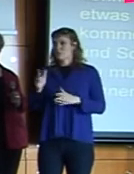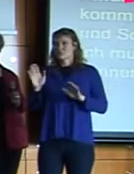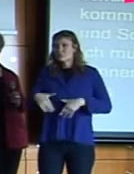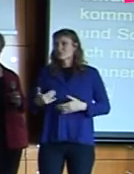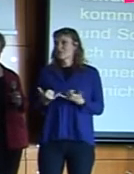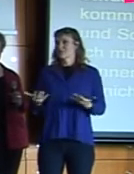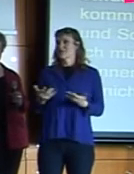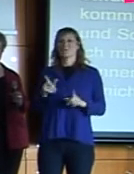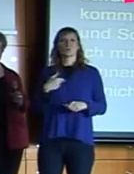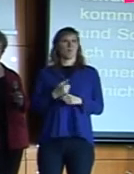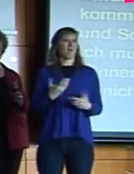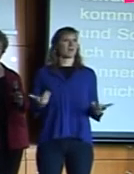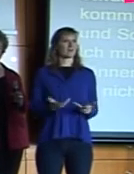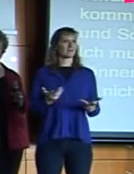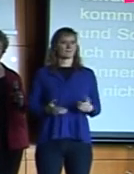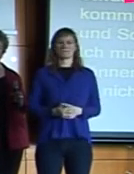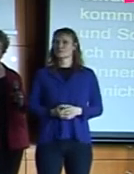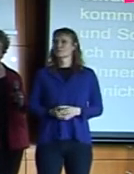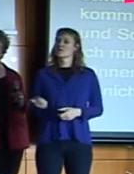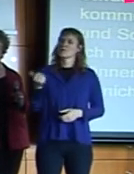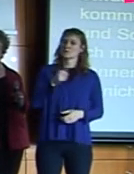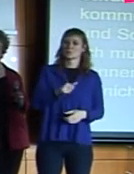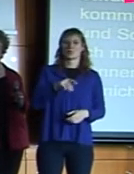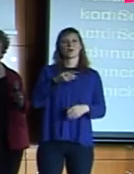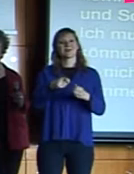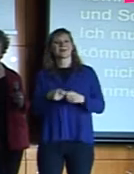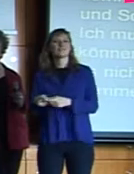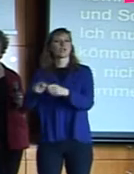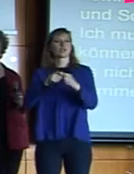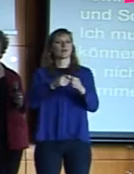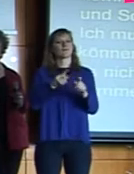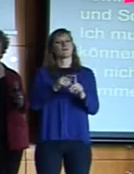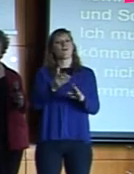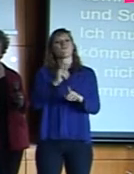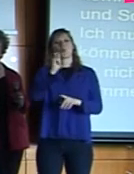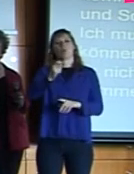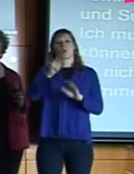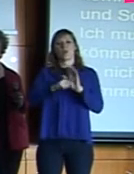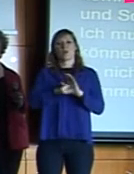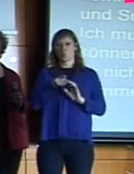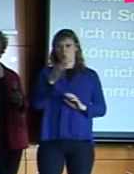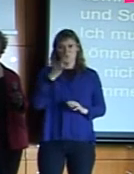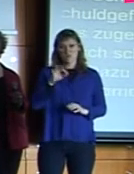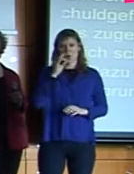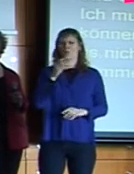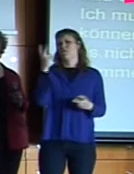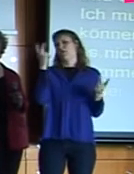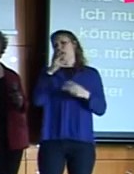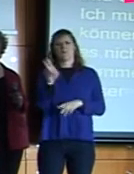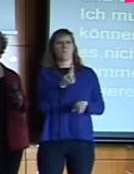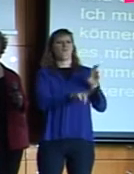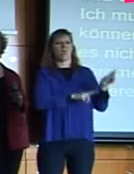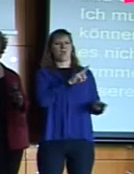ich eigentlich? Und dazu kommen Vorurteile in unserer Gesellschaft, die wir alle schon ewig kennen, bist du Frau, kannst du pflegen,